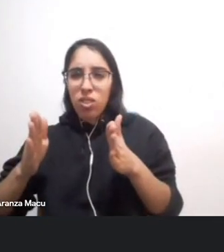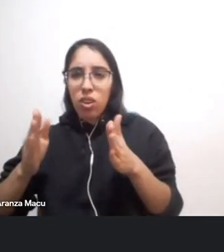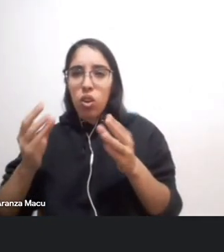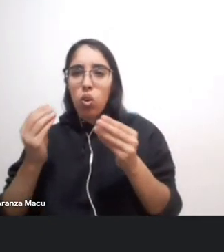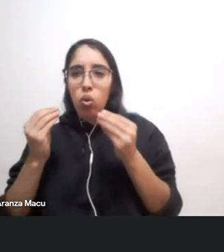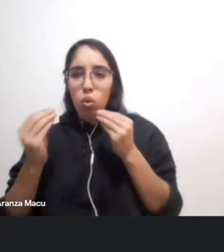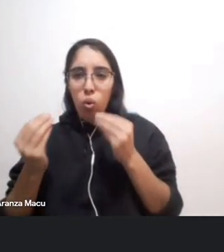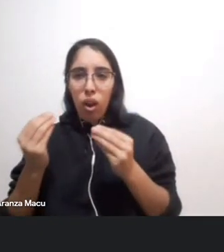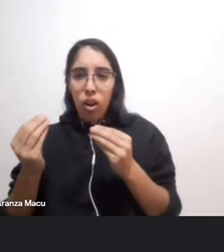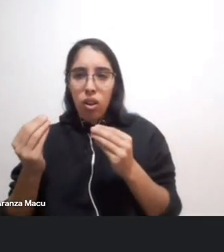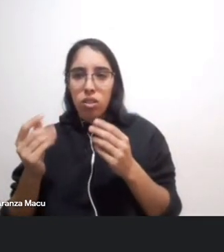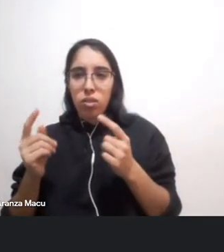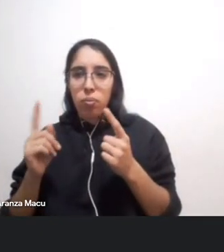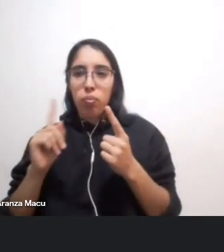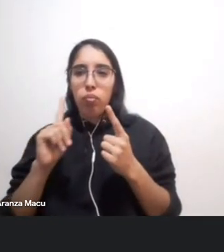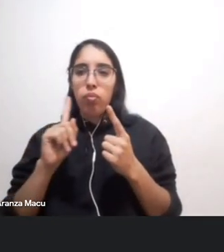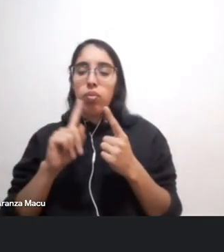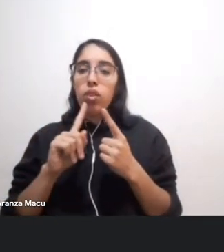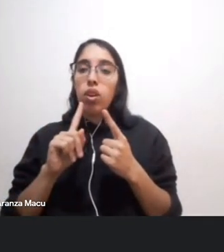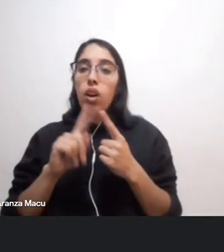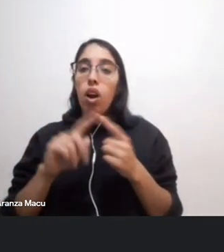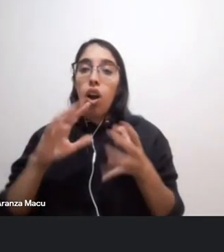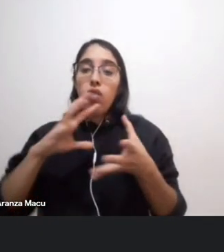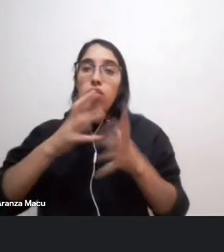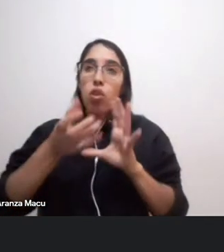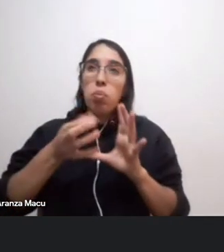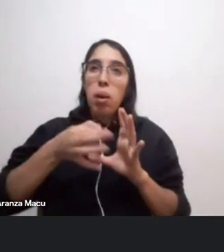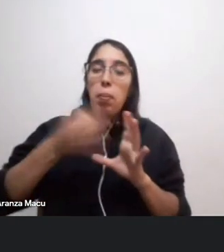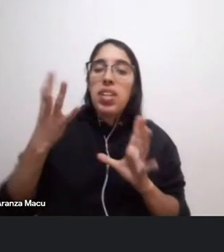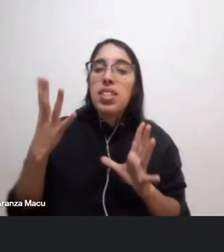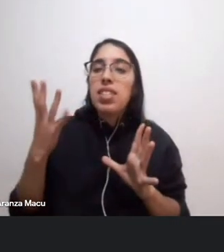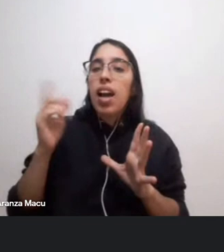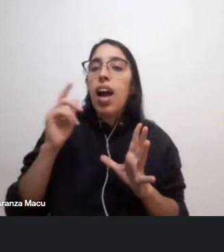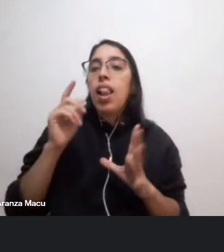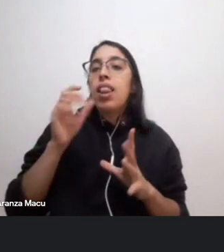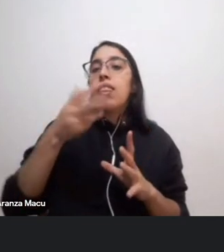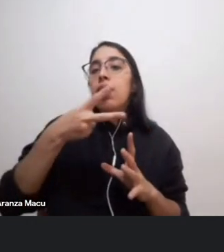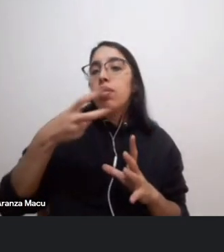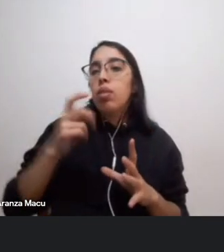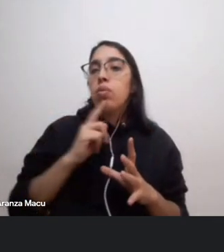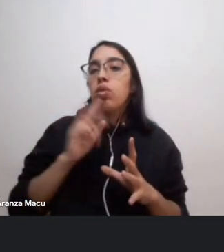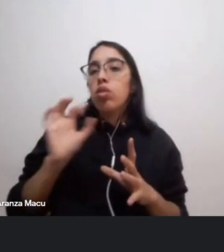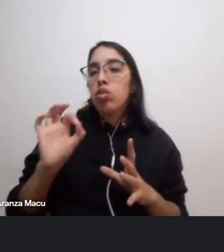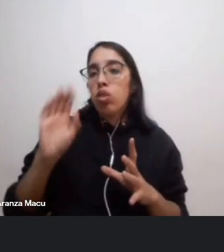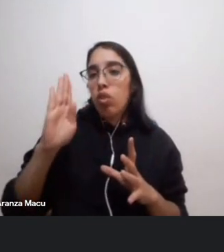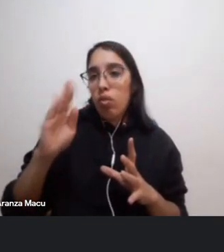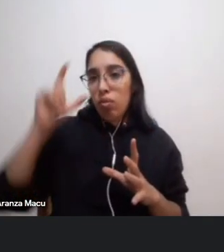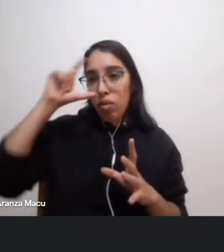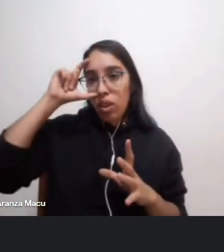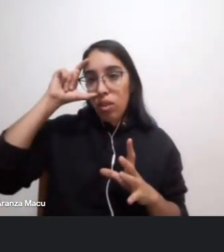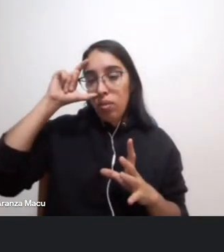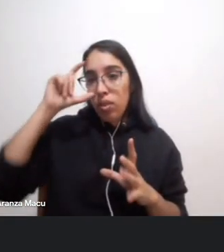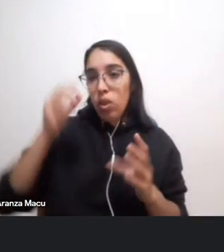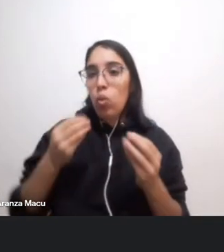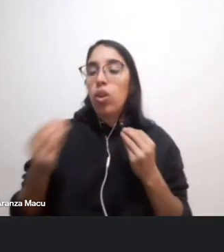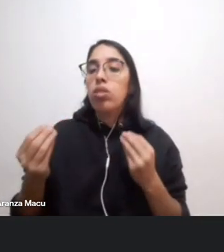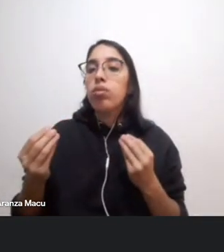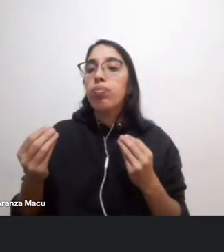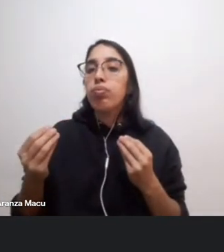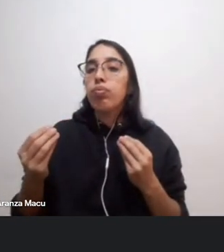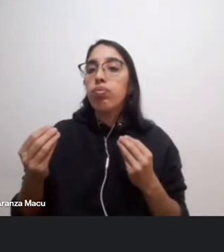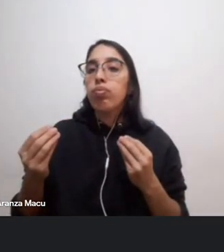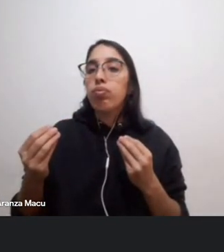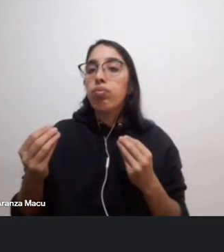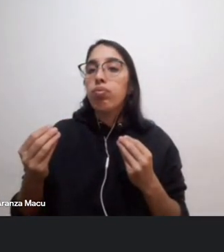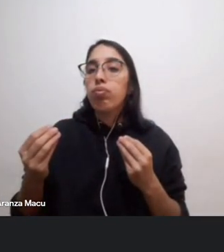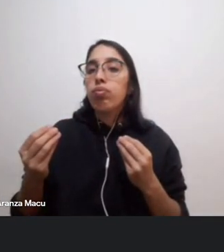be, que es cuando está acompañado, o, están, o adelante de ese verbo to be, está